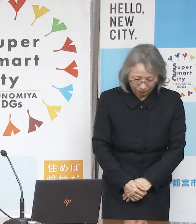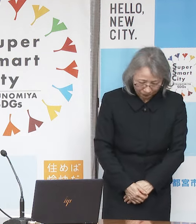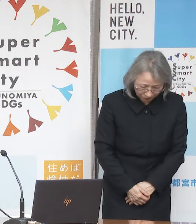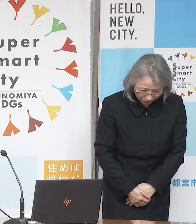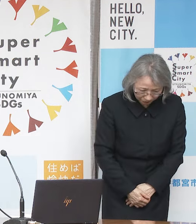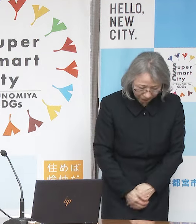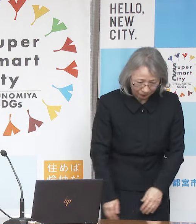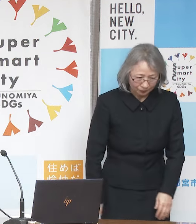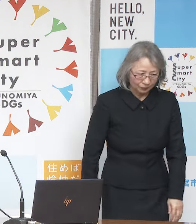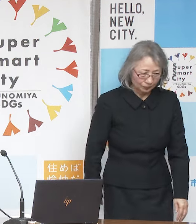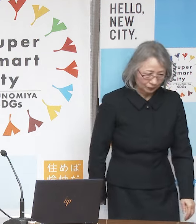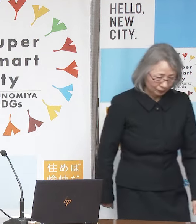ございましたJA